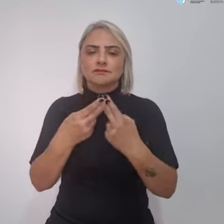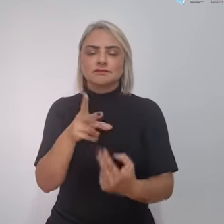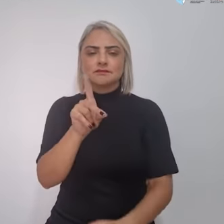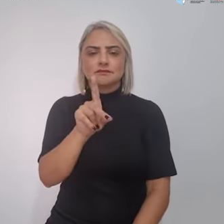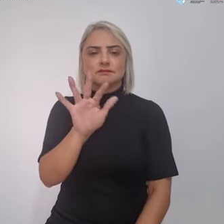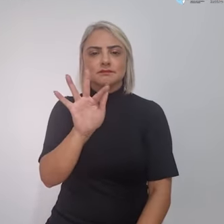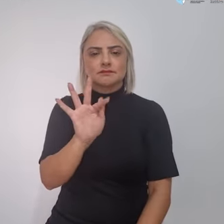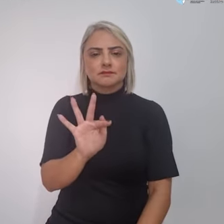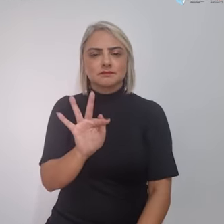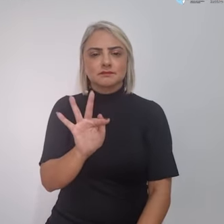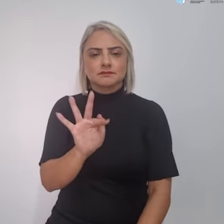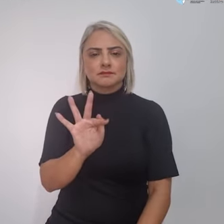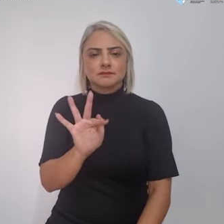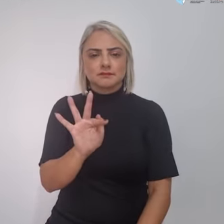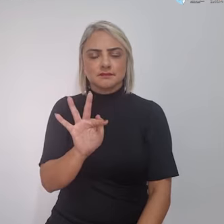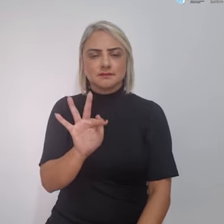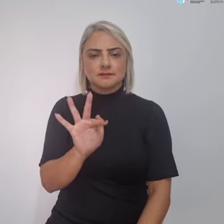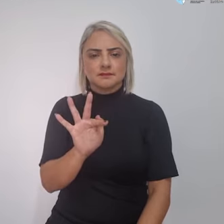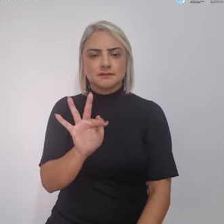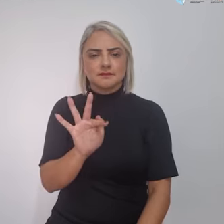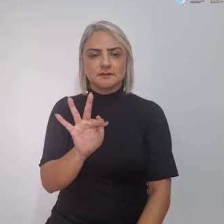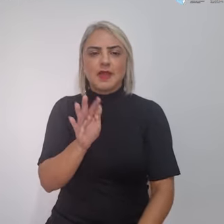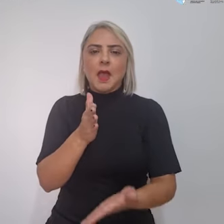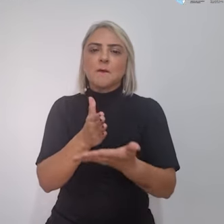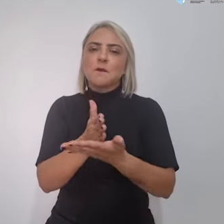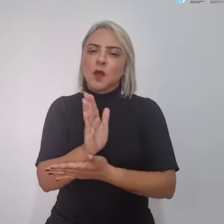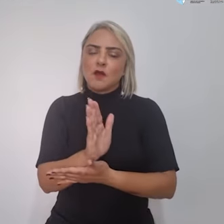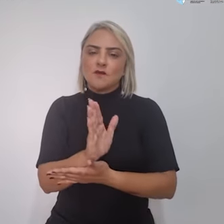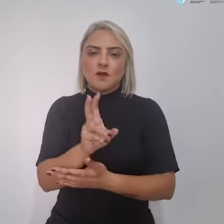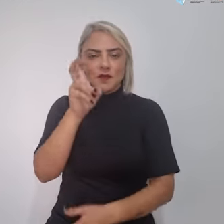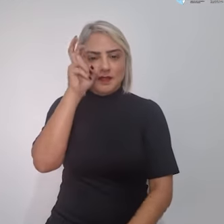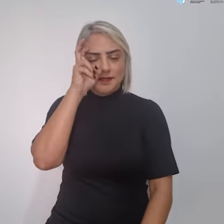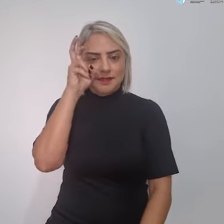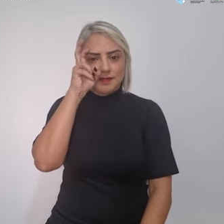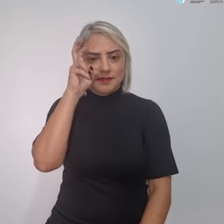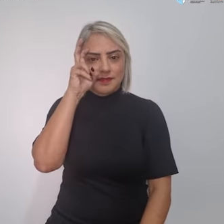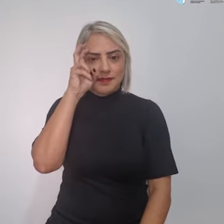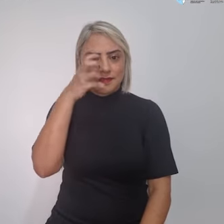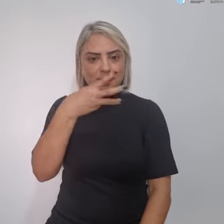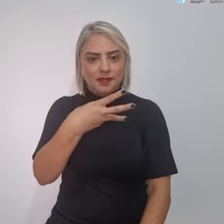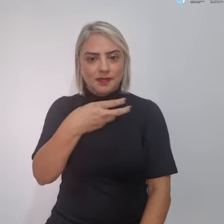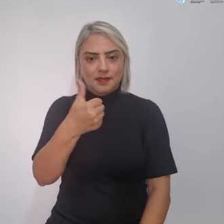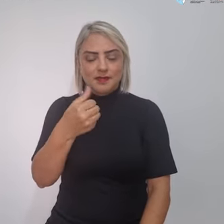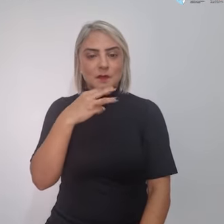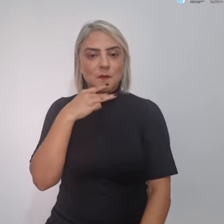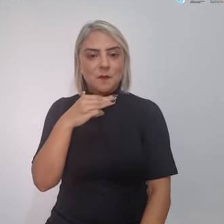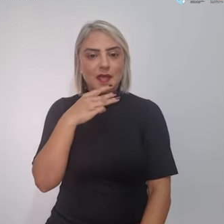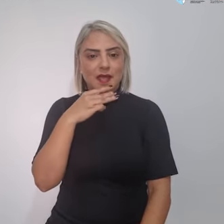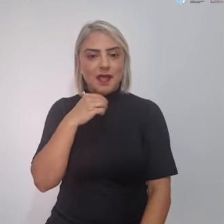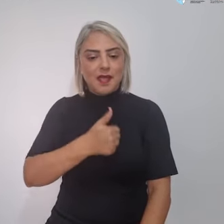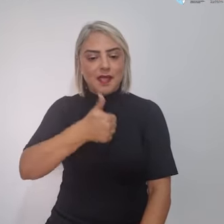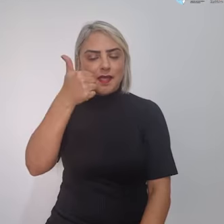Distrito Federal, CLDF, aprovou nesta quinta-feira, 31 de 3, em primeiro e segundo